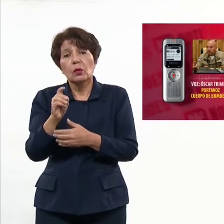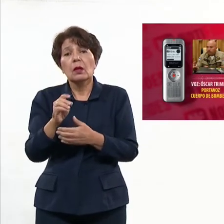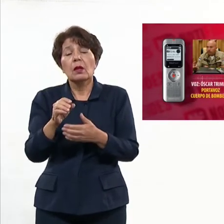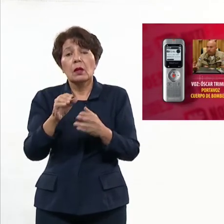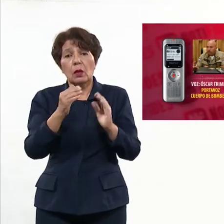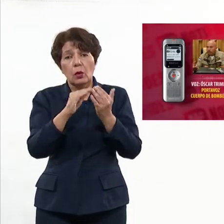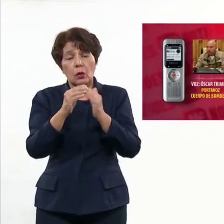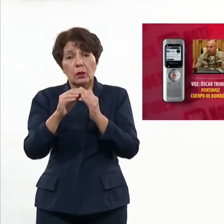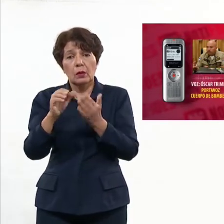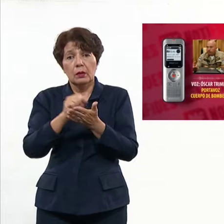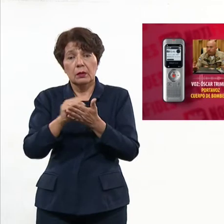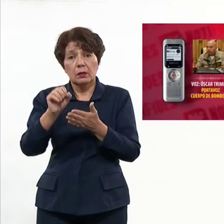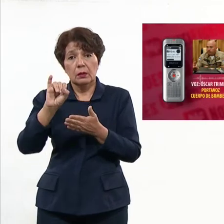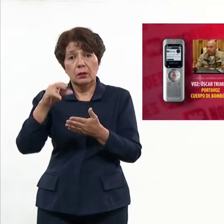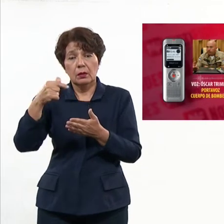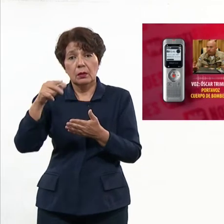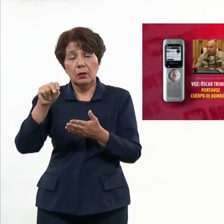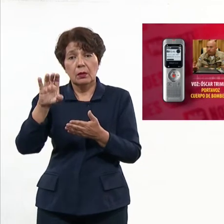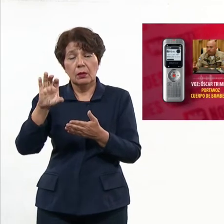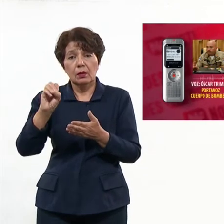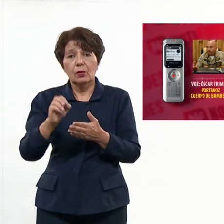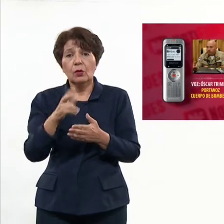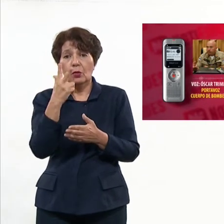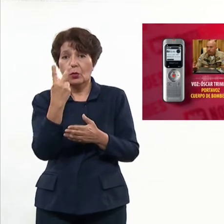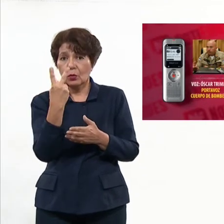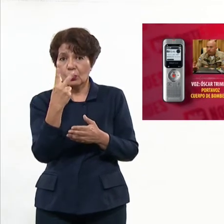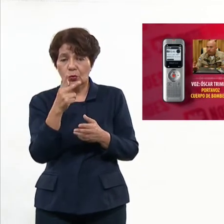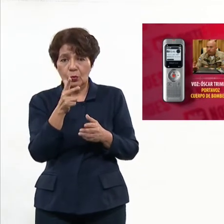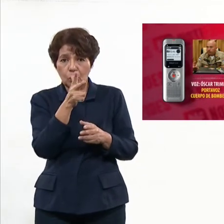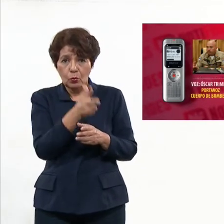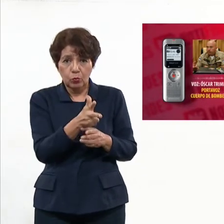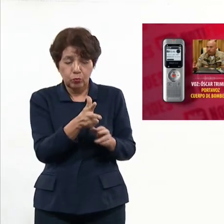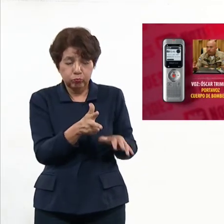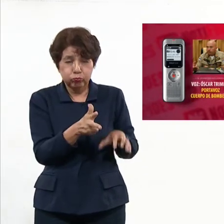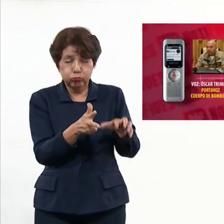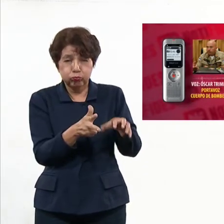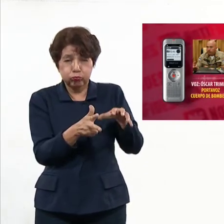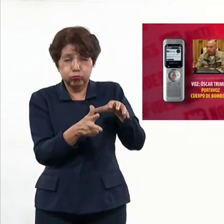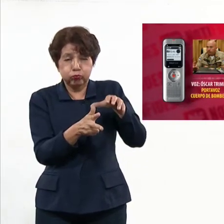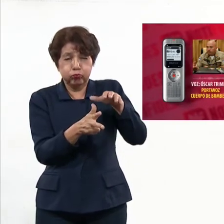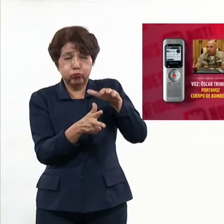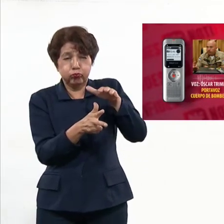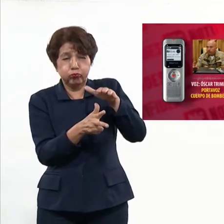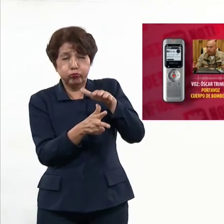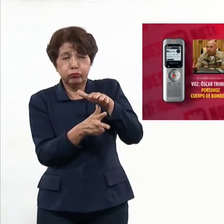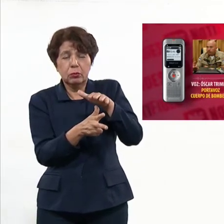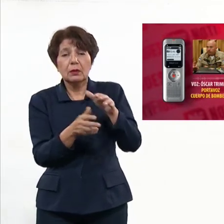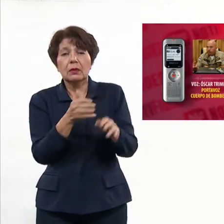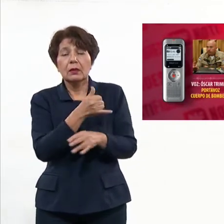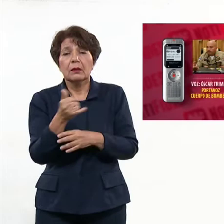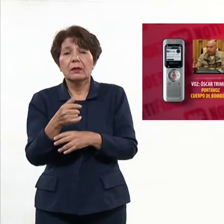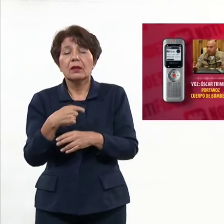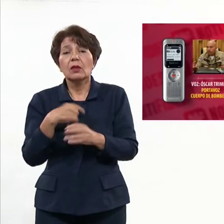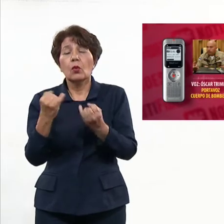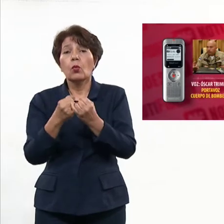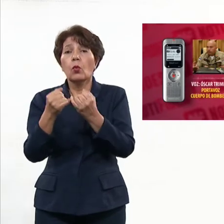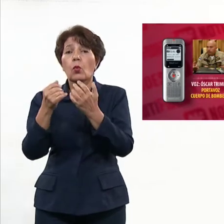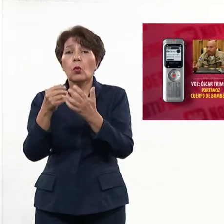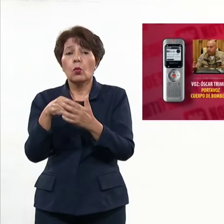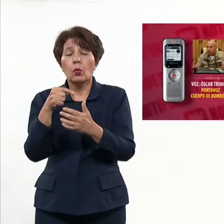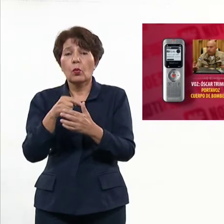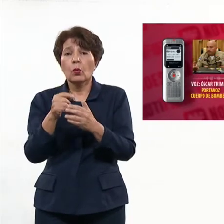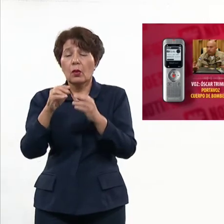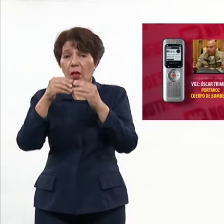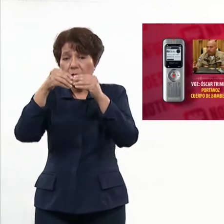yo donde quedaron dos vehículos también atascados él tuvo que hacer el rescate se hizo una inspección de un pequeño derrumbe de un talud